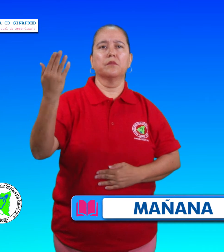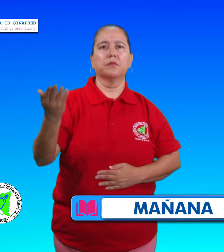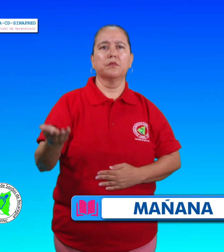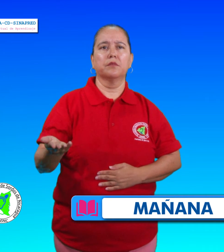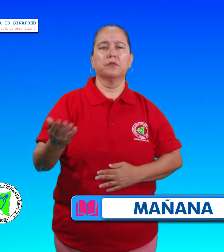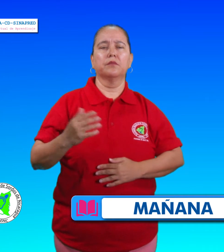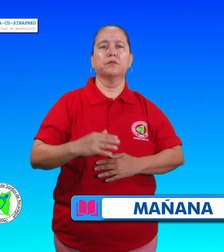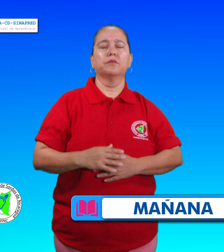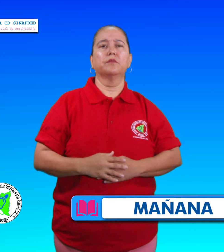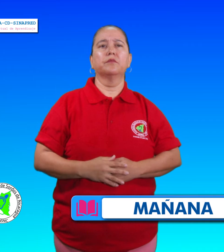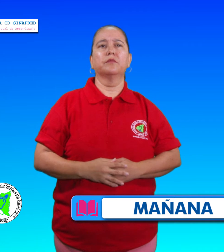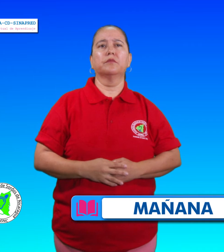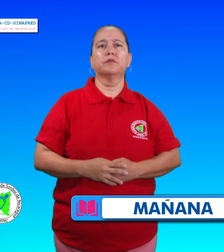Mañana.